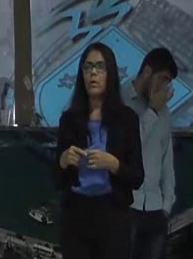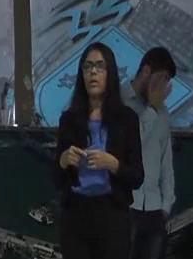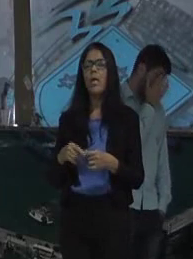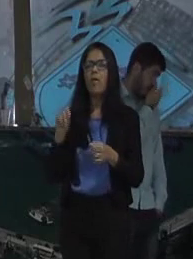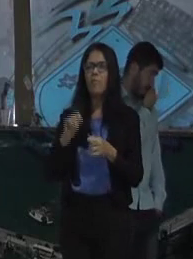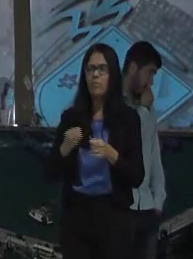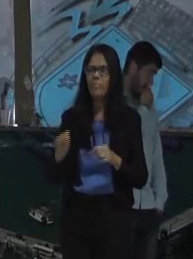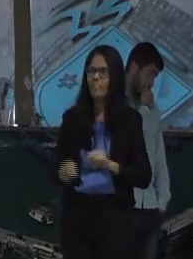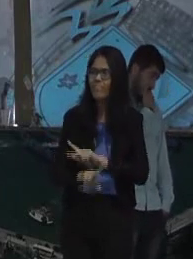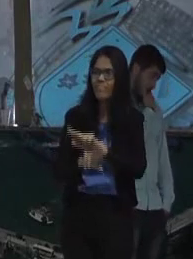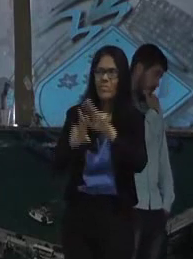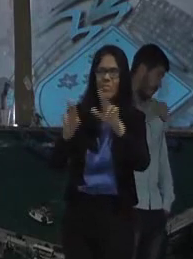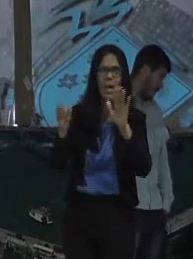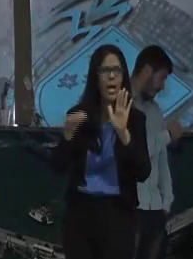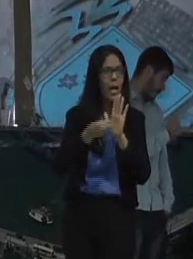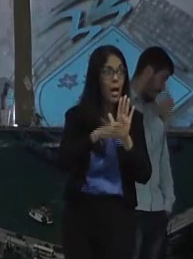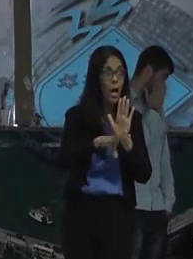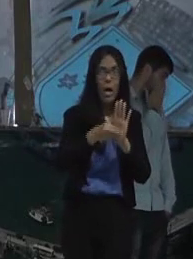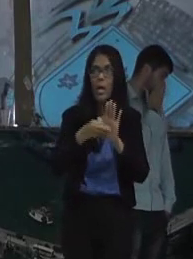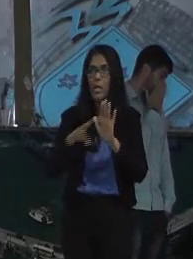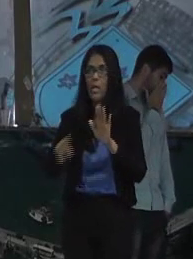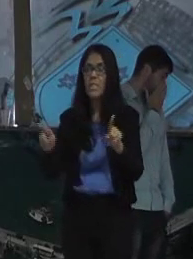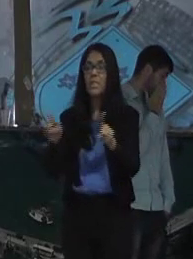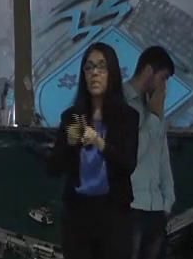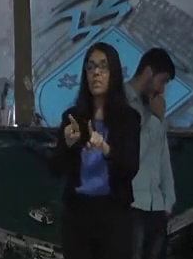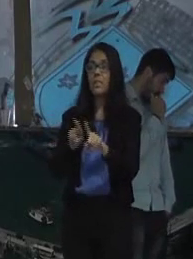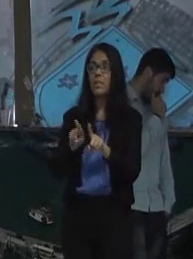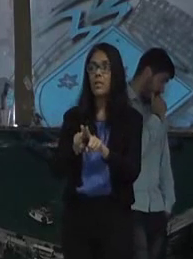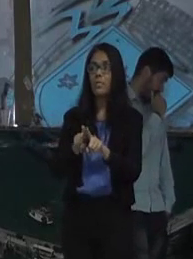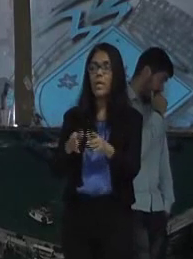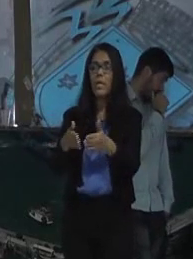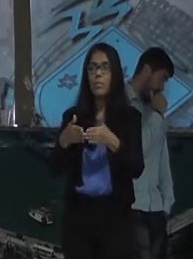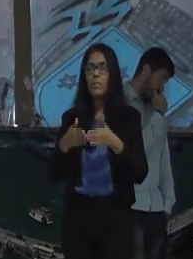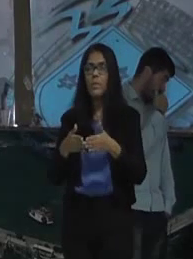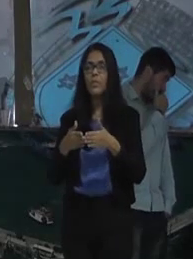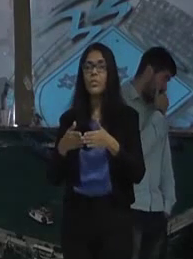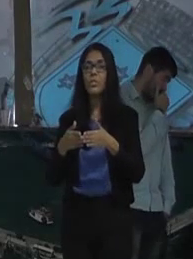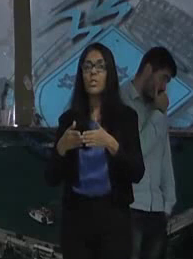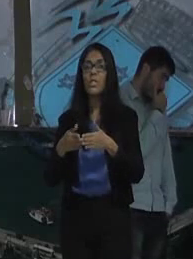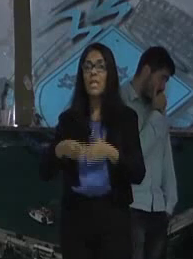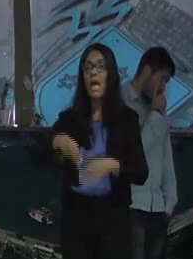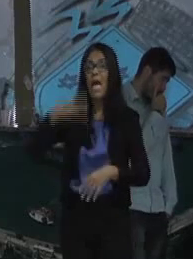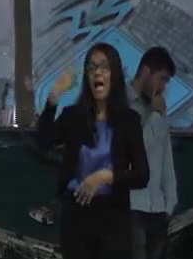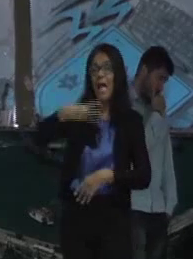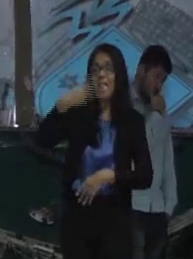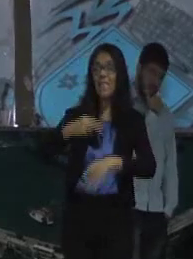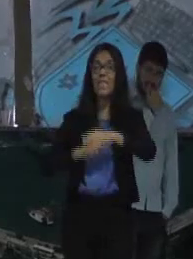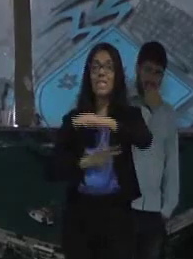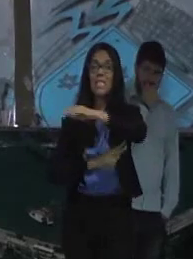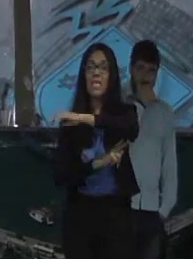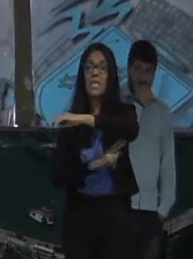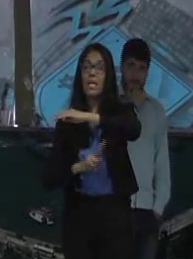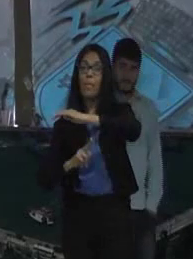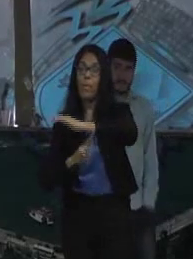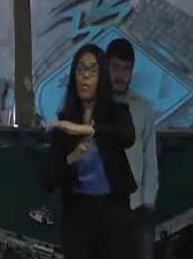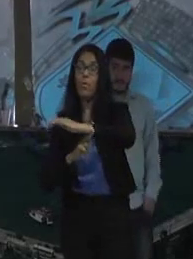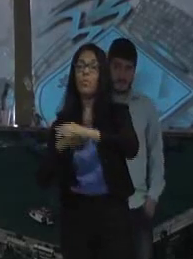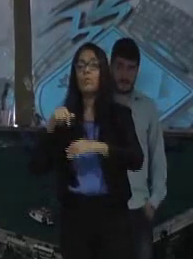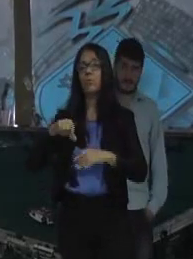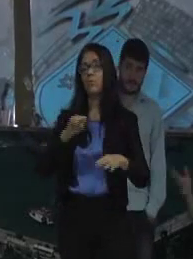indicações, deixei também um pedido da terceira ponte para Ilhéus. Está aqui o papel já